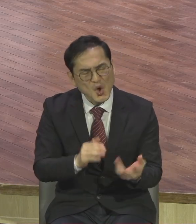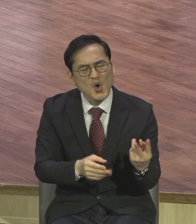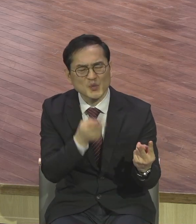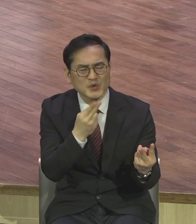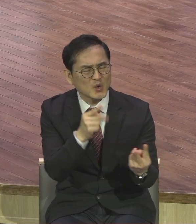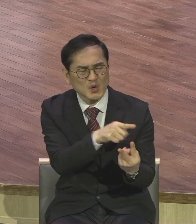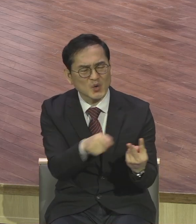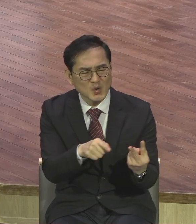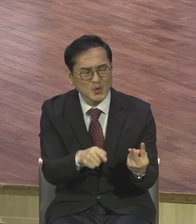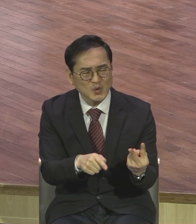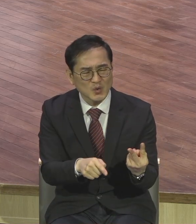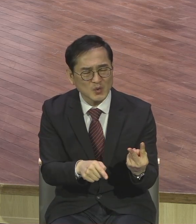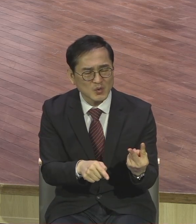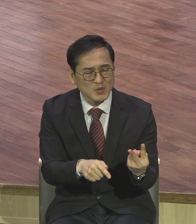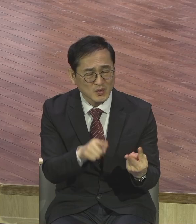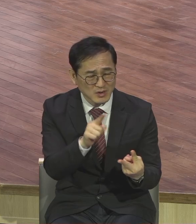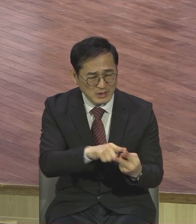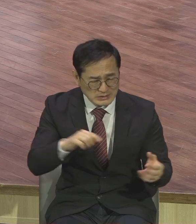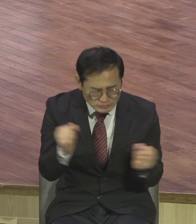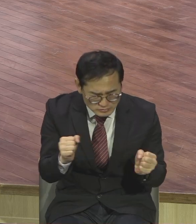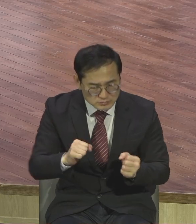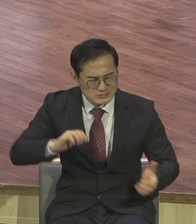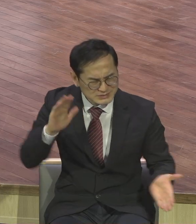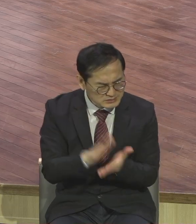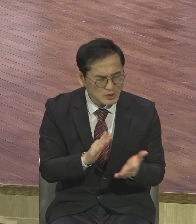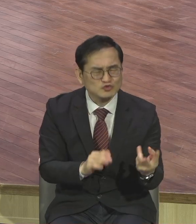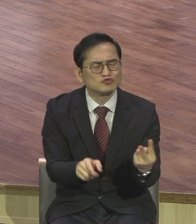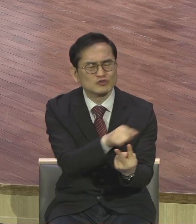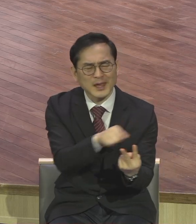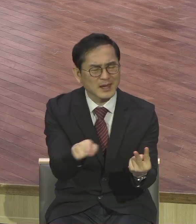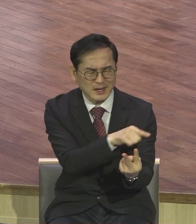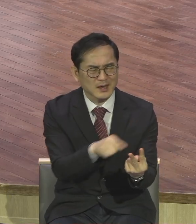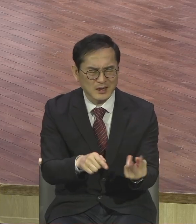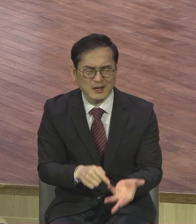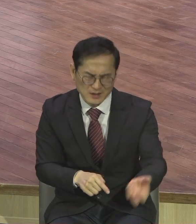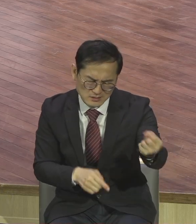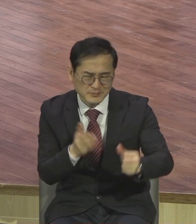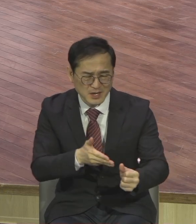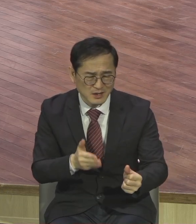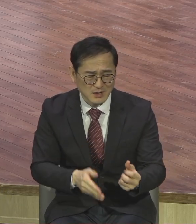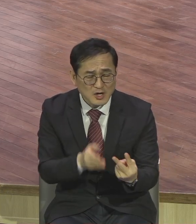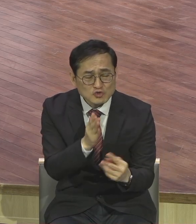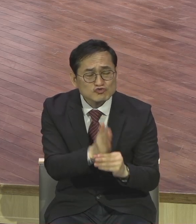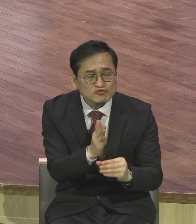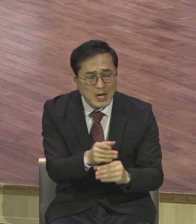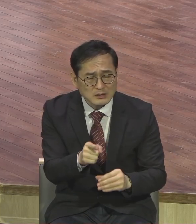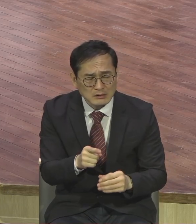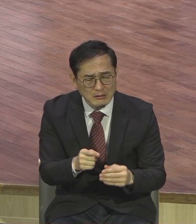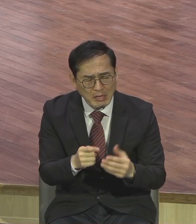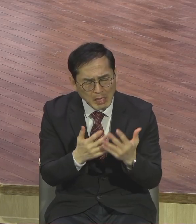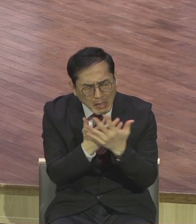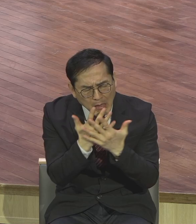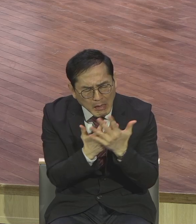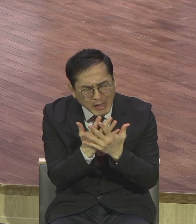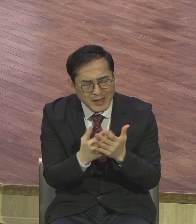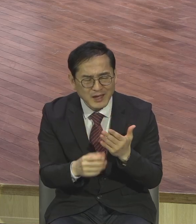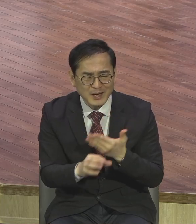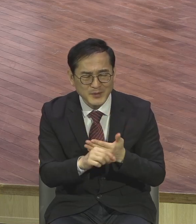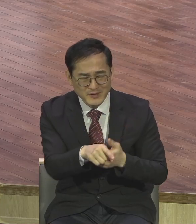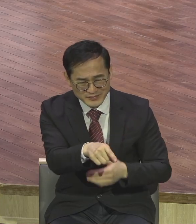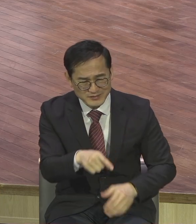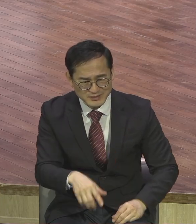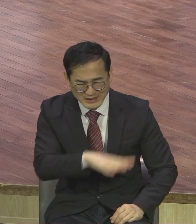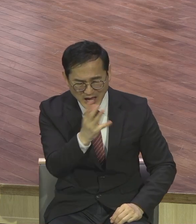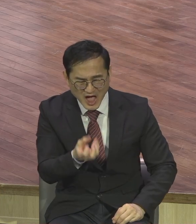차든지 뜨겁든지 하기를 원하노라. 너가 이같이 미지근하여 뜨겁지도 아니하고 차지도 아니하니 내 입에서